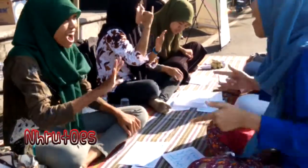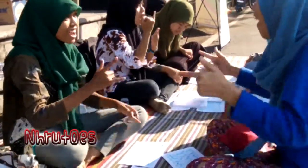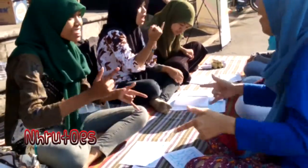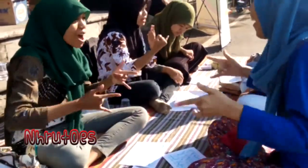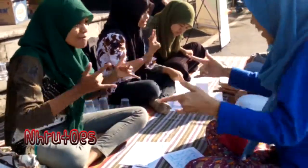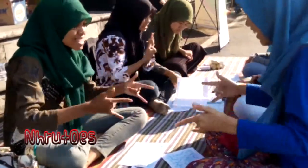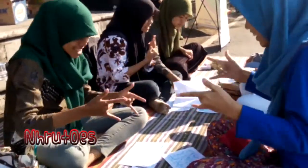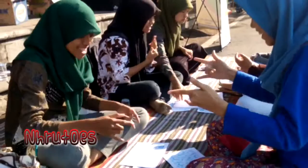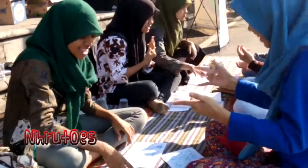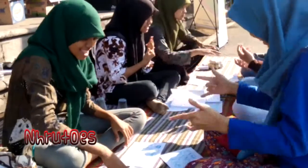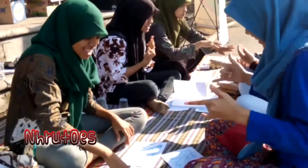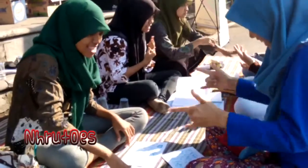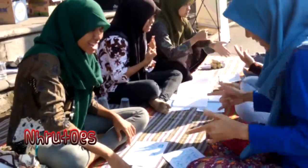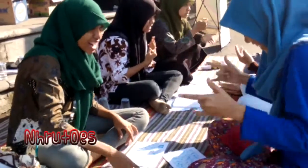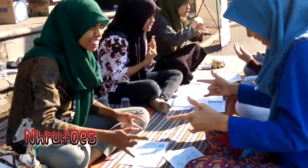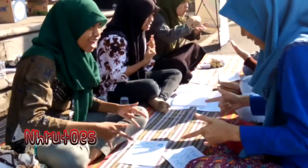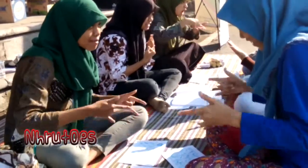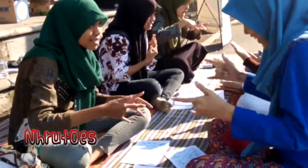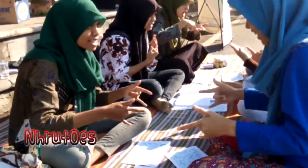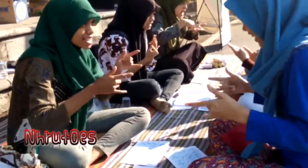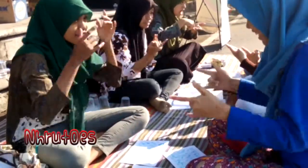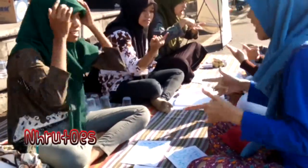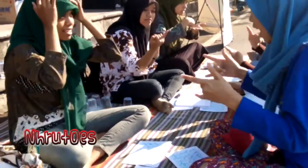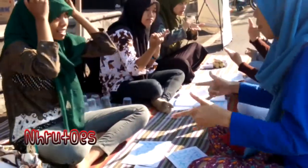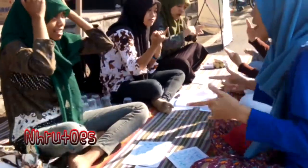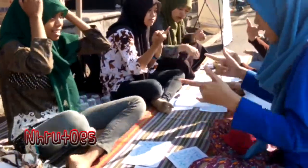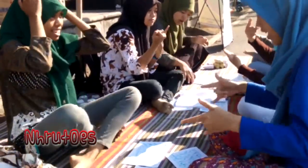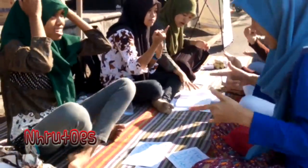ya nanti akan mau. Oke. Baik.